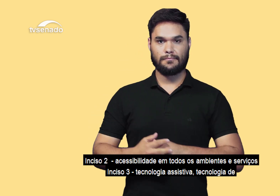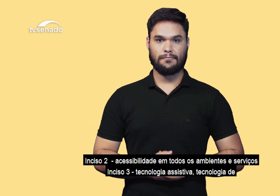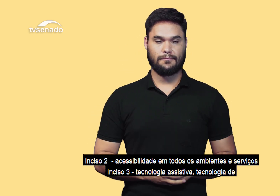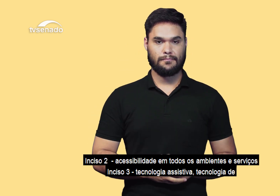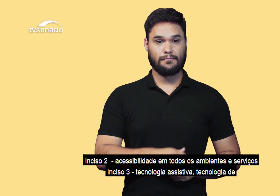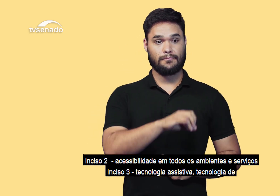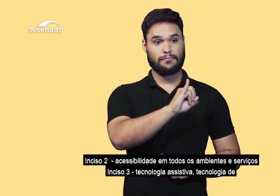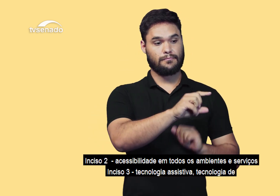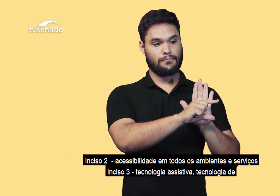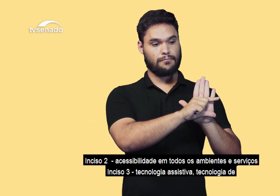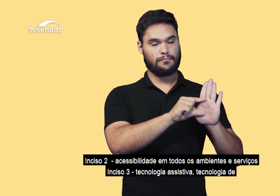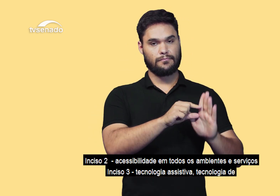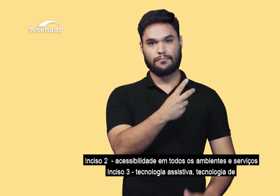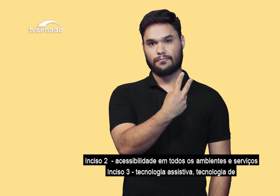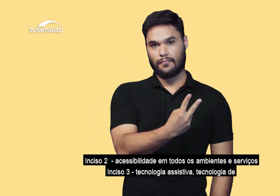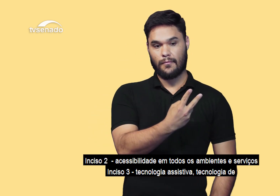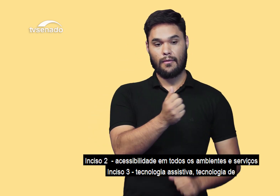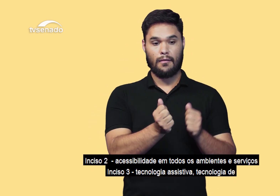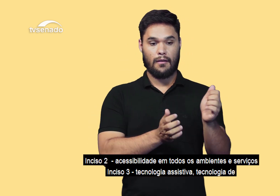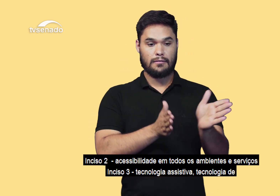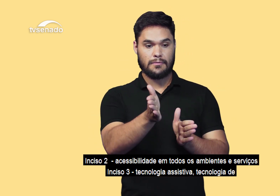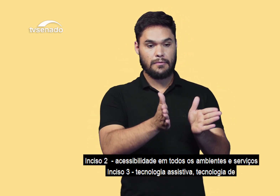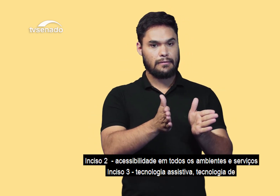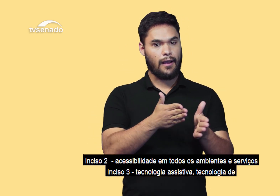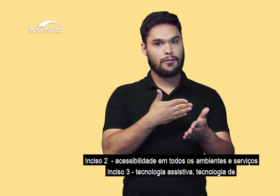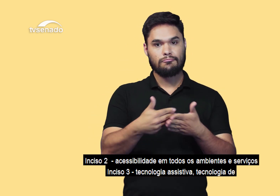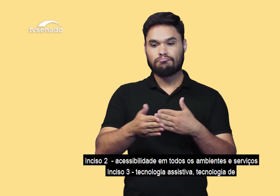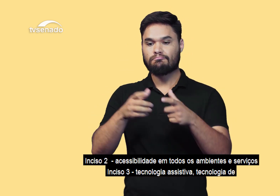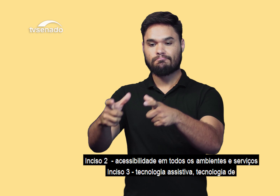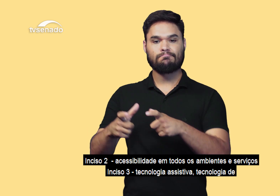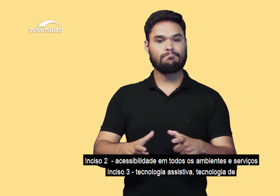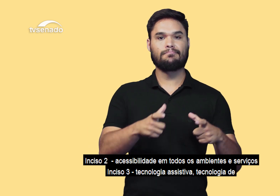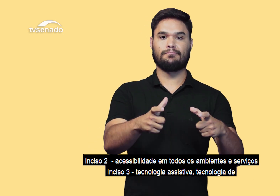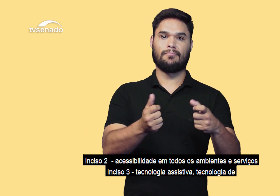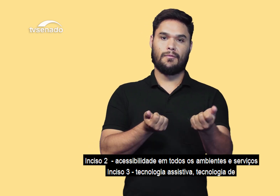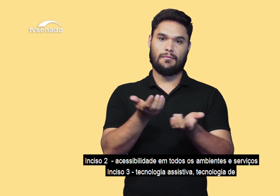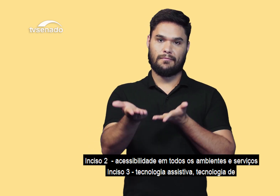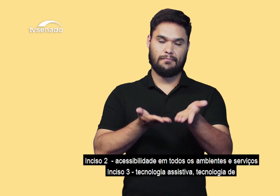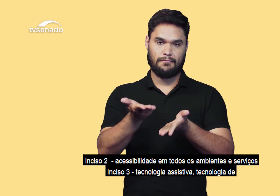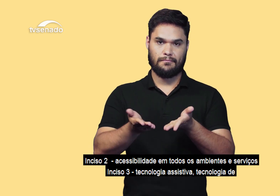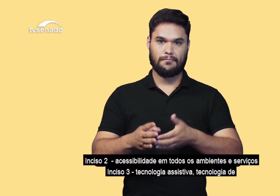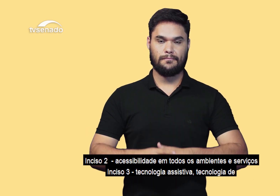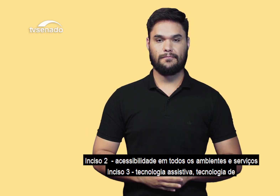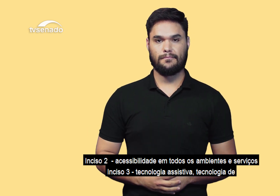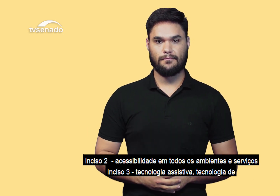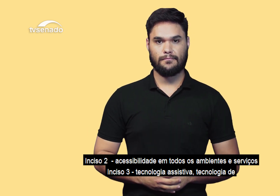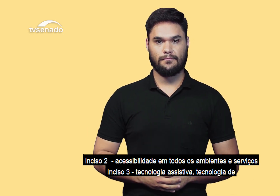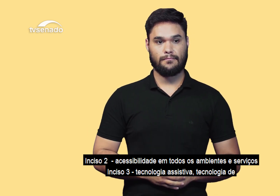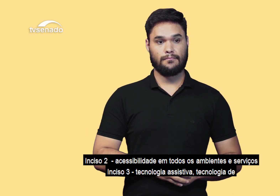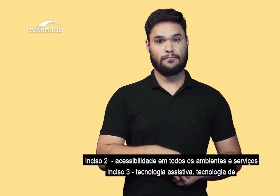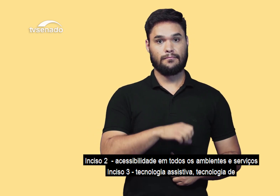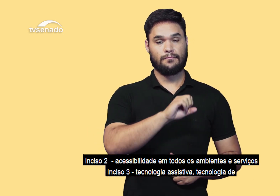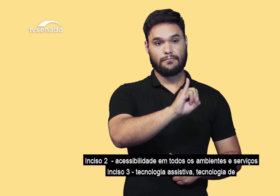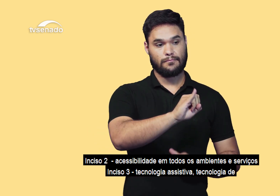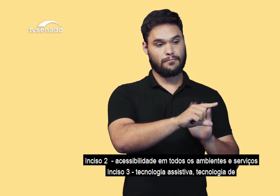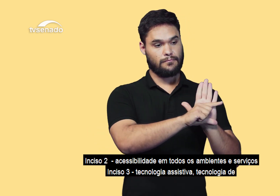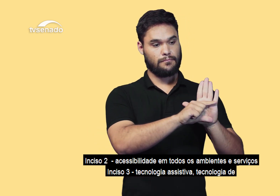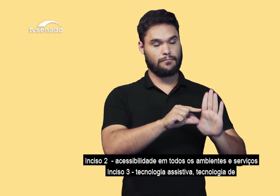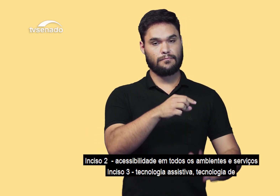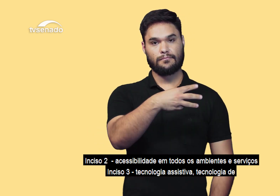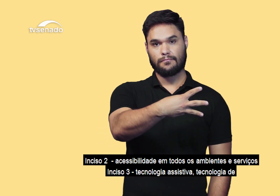Inciso 2. Acessibilidade em todos os ambientes e serviços. Inciso 3.